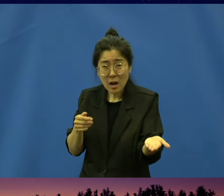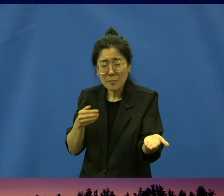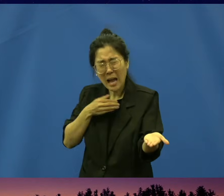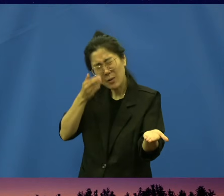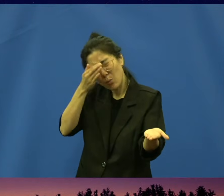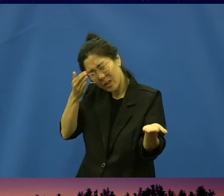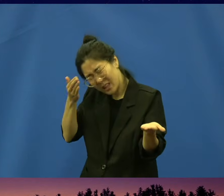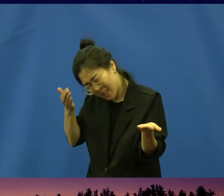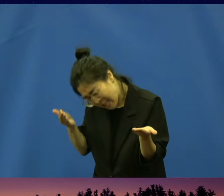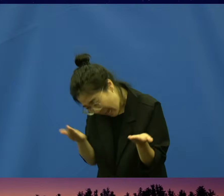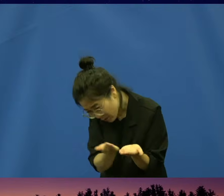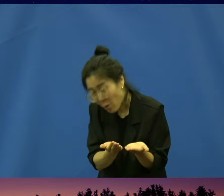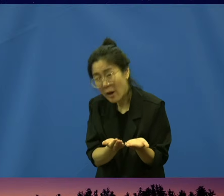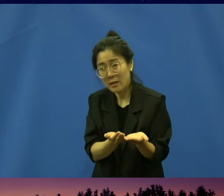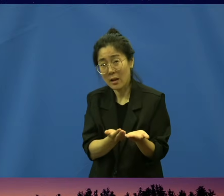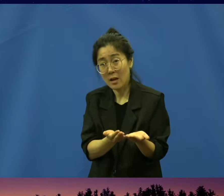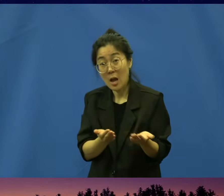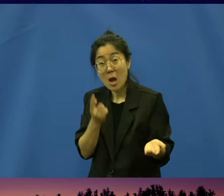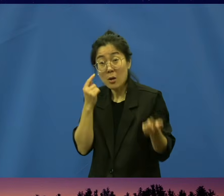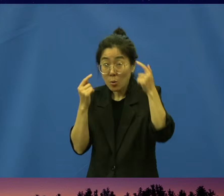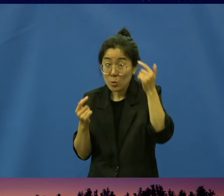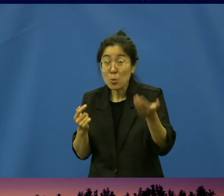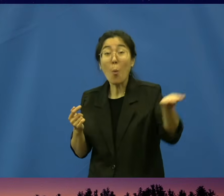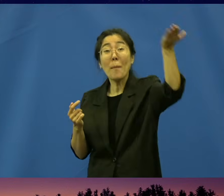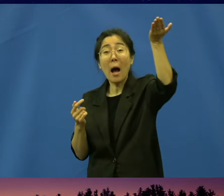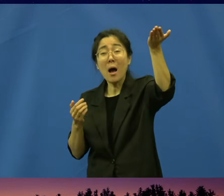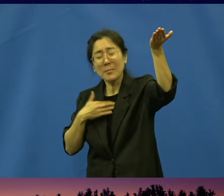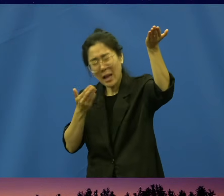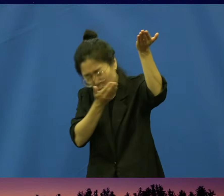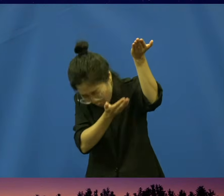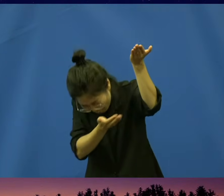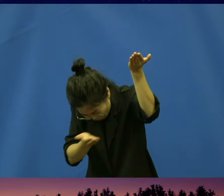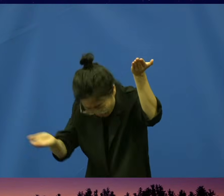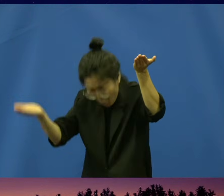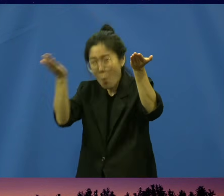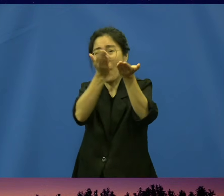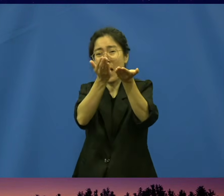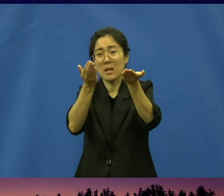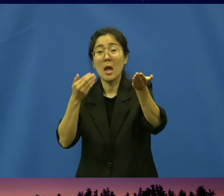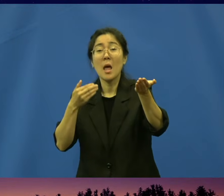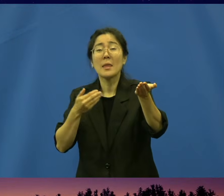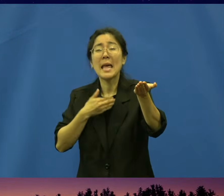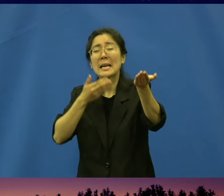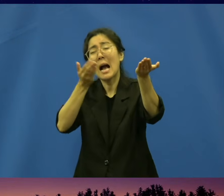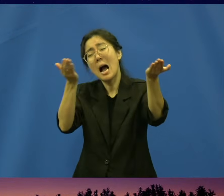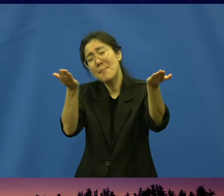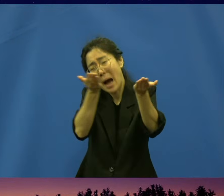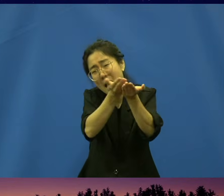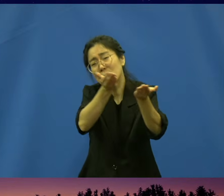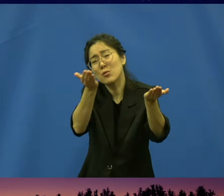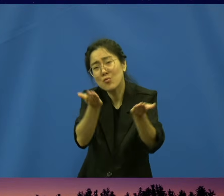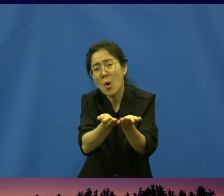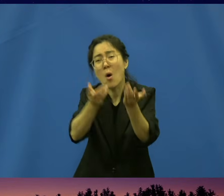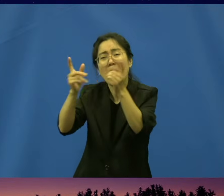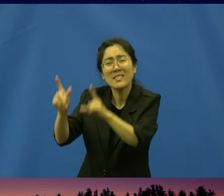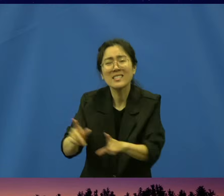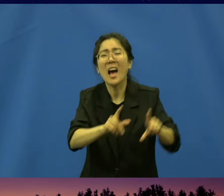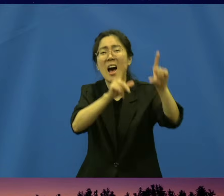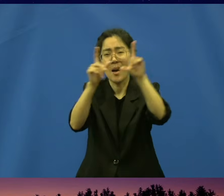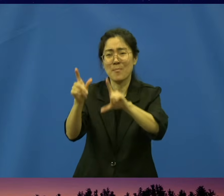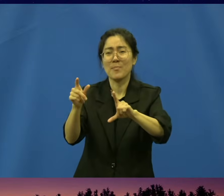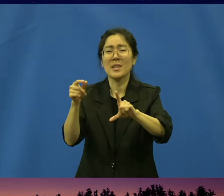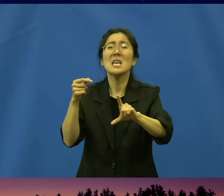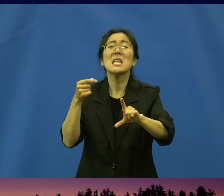연합하는 삶을, 성도들의 삶이 가능하다는 것을 좀 이해하시도록 하기 위해서 제가 경험했던 거니까 둘로스 일을 예로